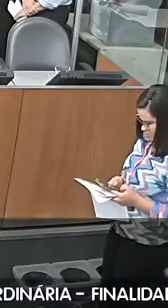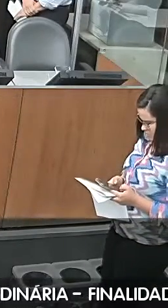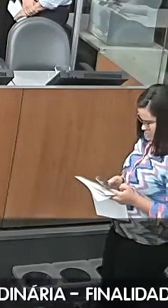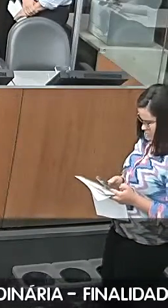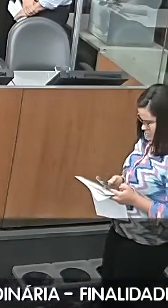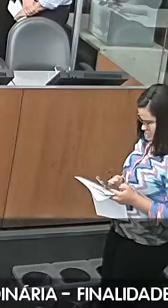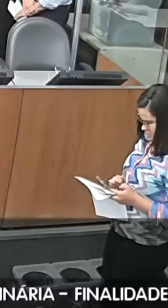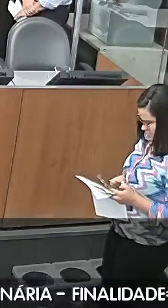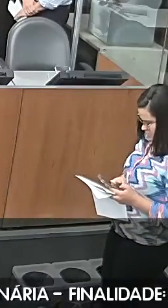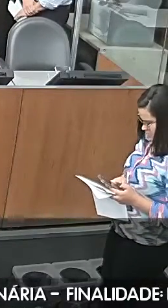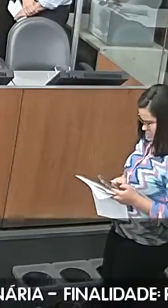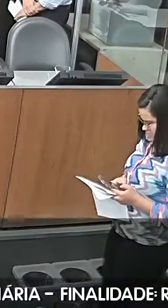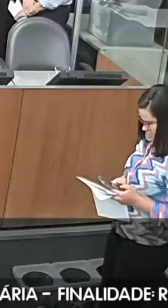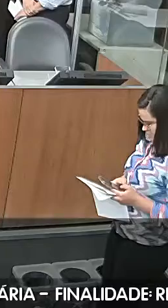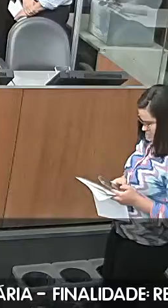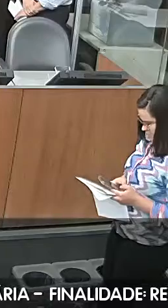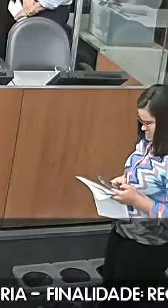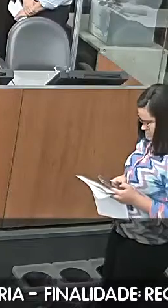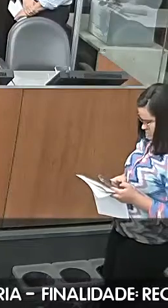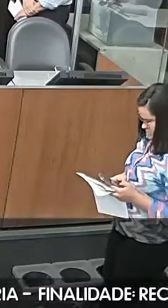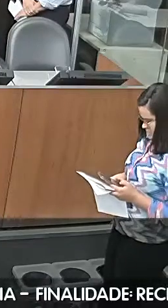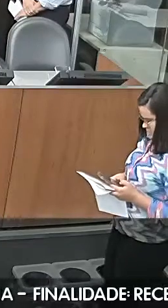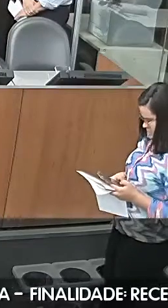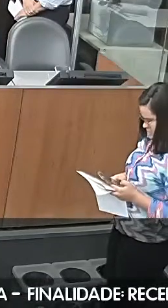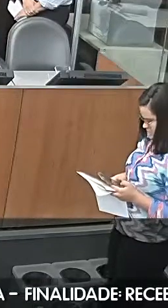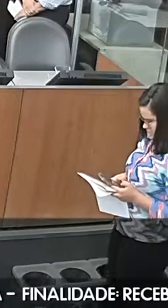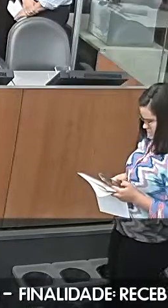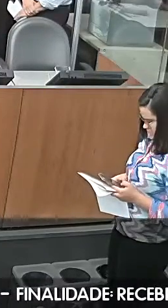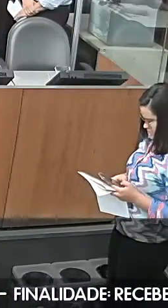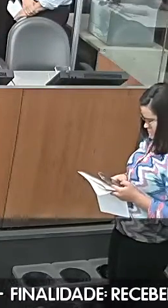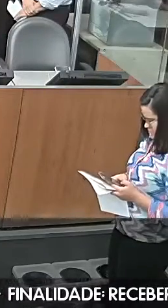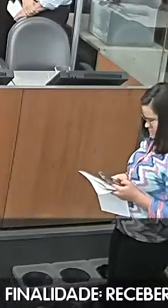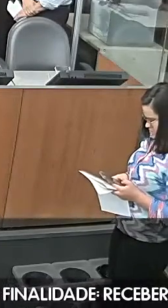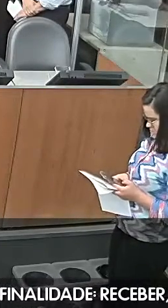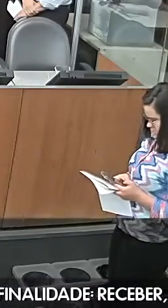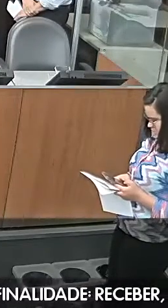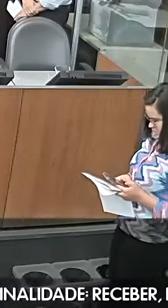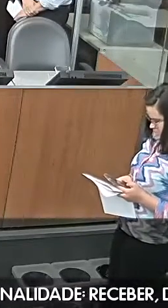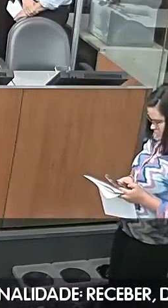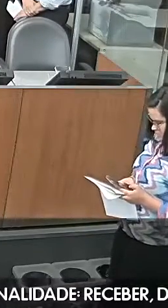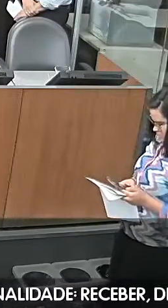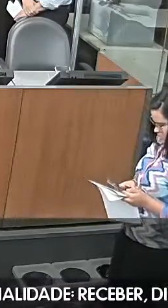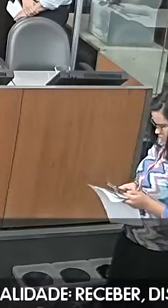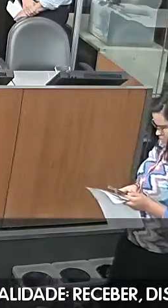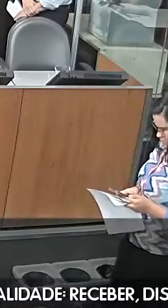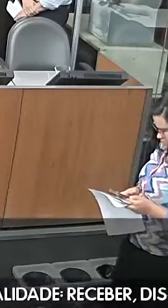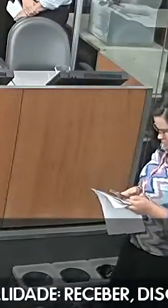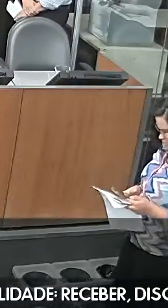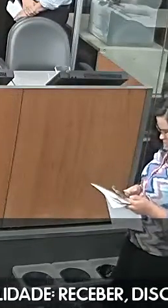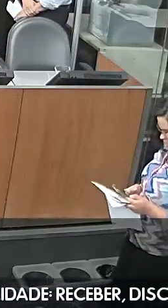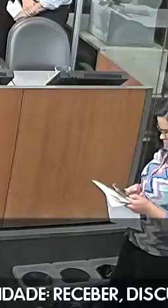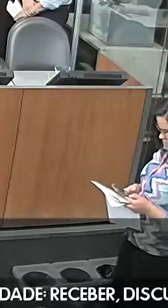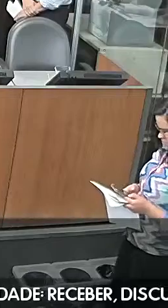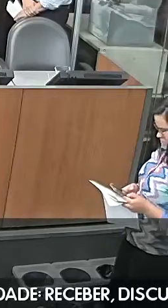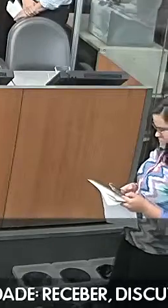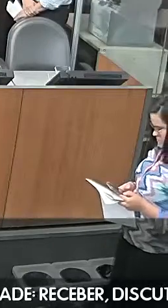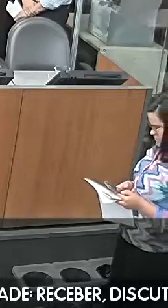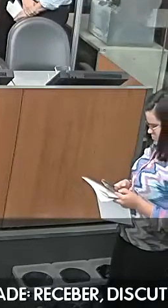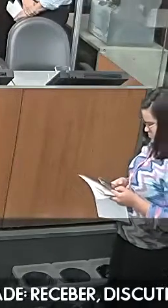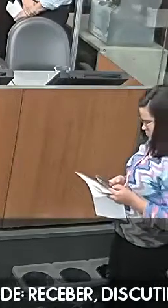manifestação de repúdio ao excelentíssimo senhor Tarcísio Gomes Freitas, ministro de Infraestrutura, pelo não comparecimento e envio de representante à 5ª